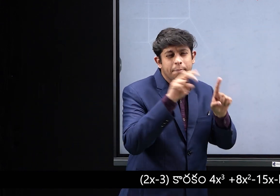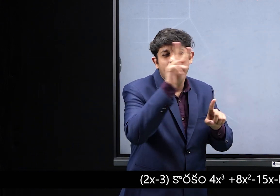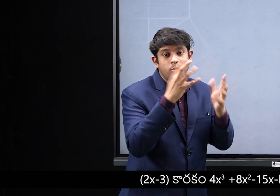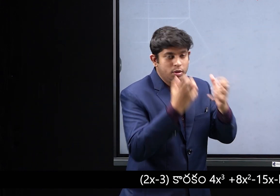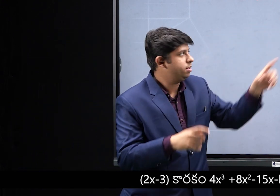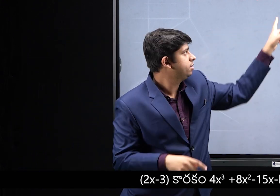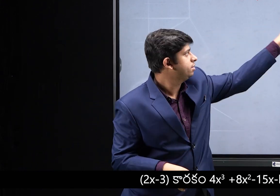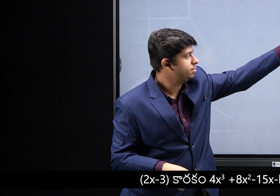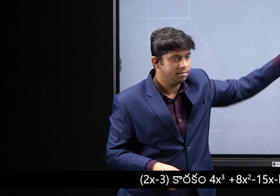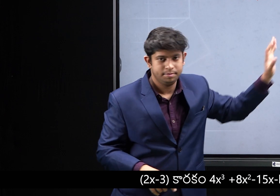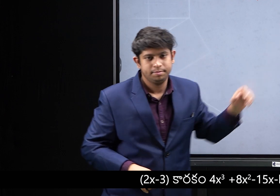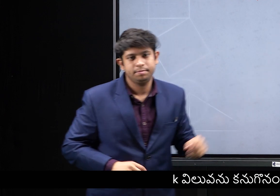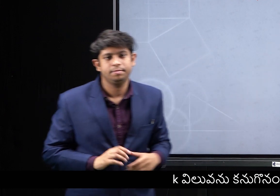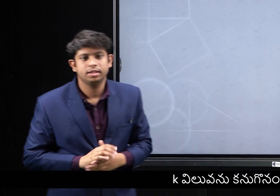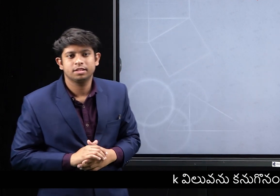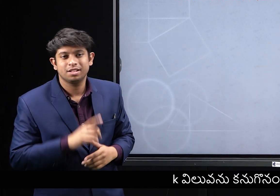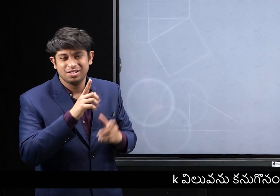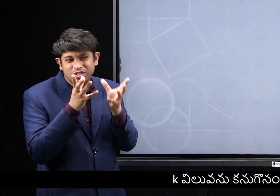15x - k అయితే k విలువను కనుక్కోండి.